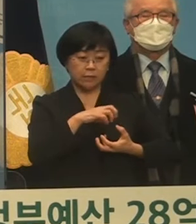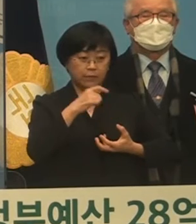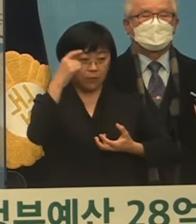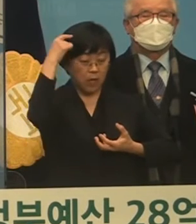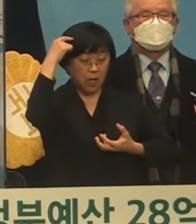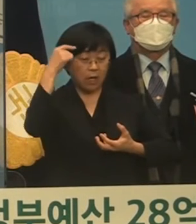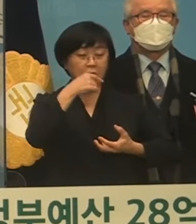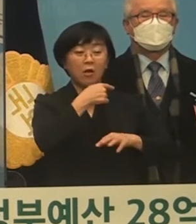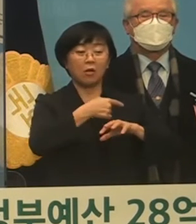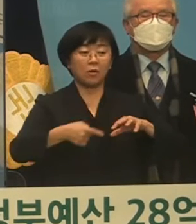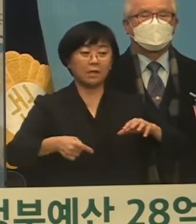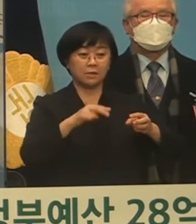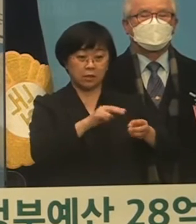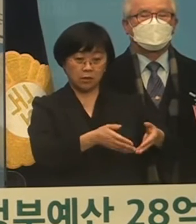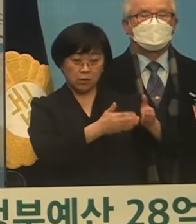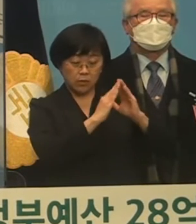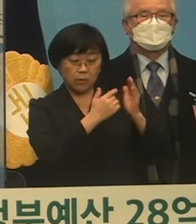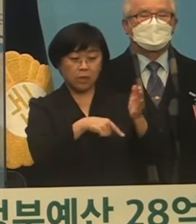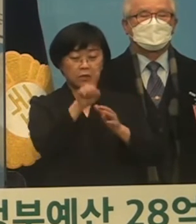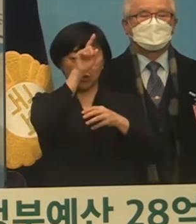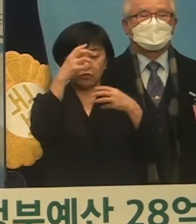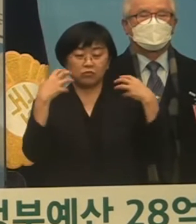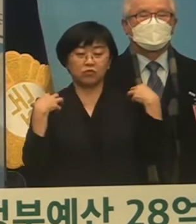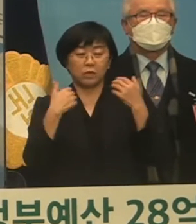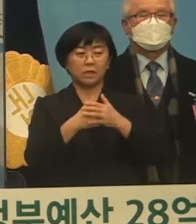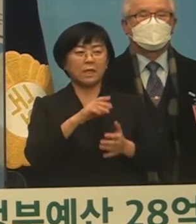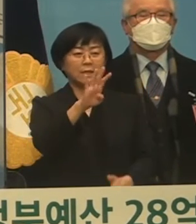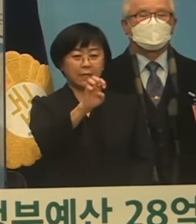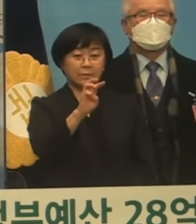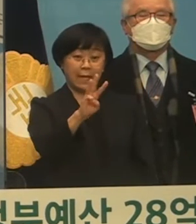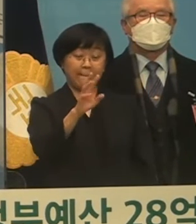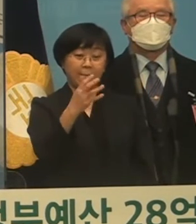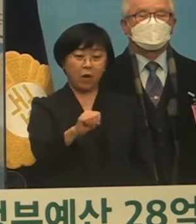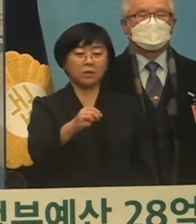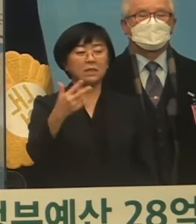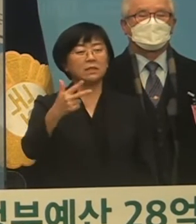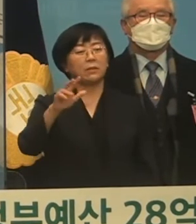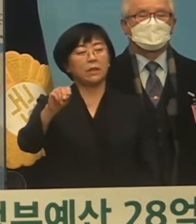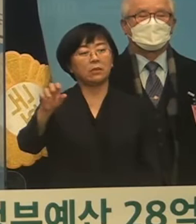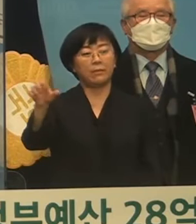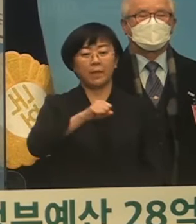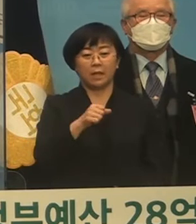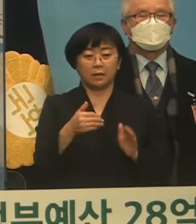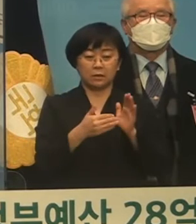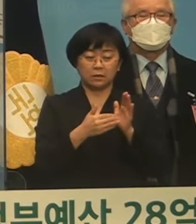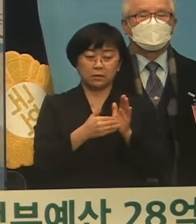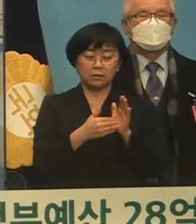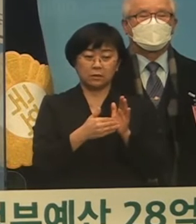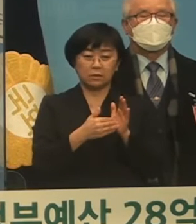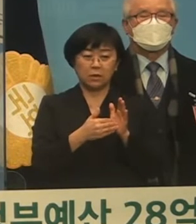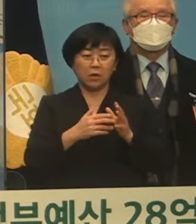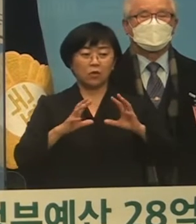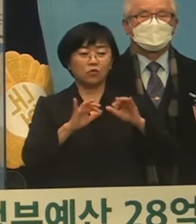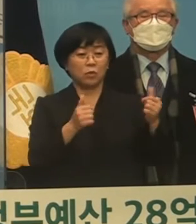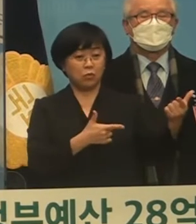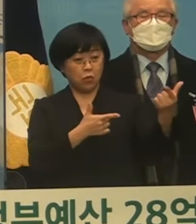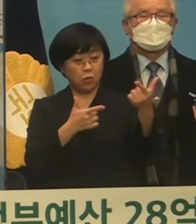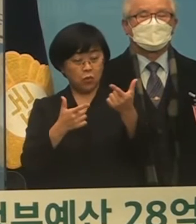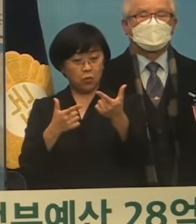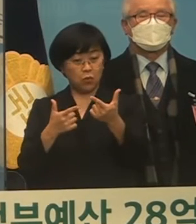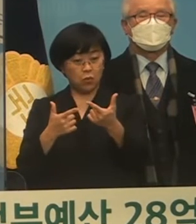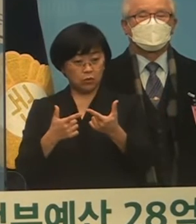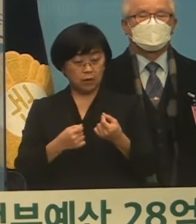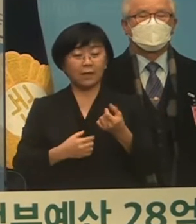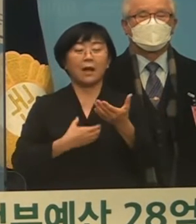국립심내혈관센터 설립을 위한 정부 예산 43억 7천만 원을 확보했습니다. 국민 모두가